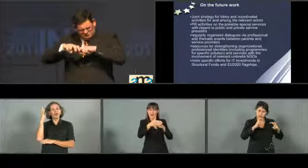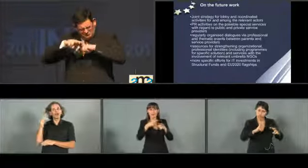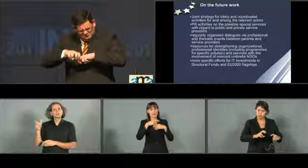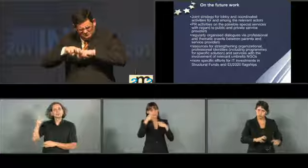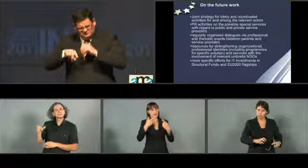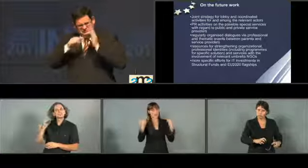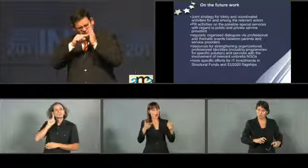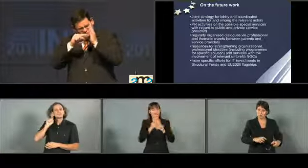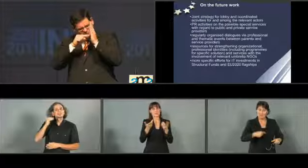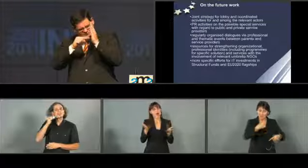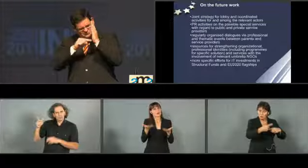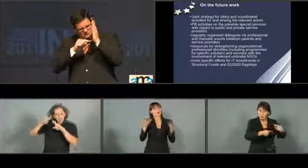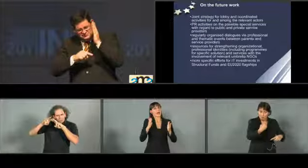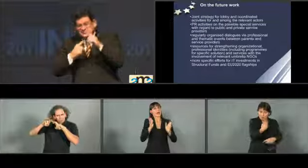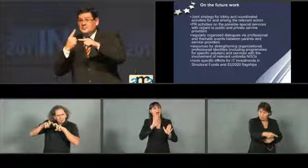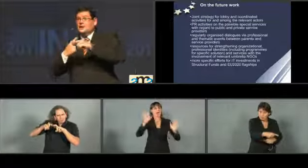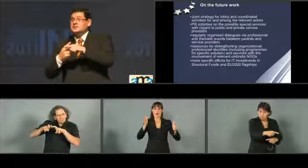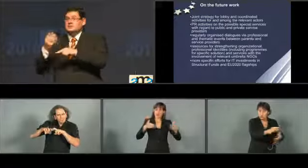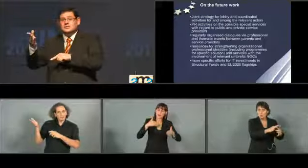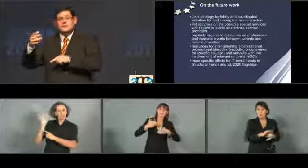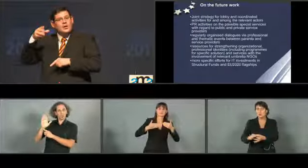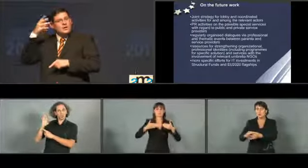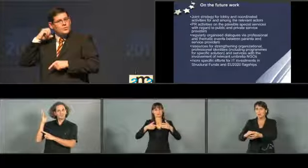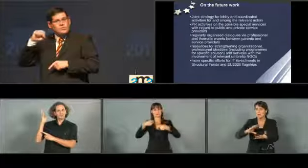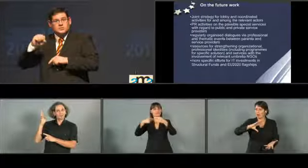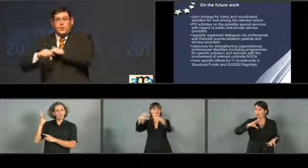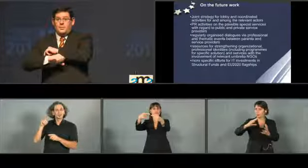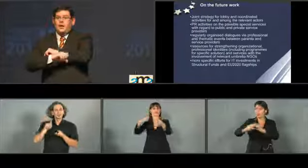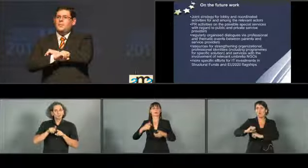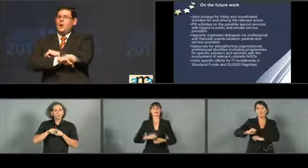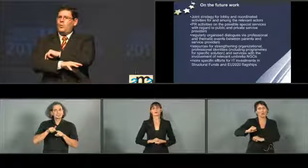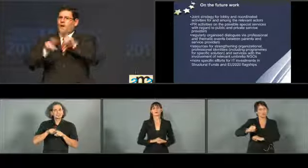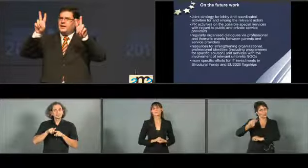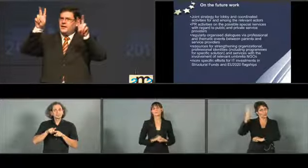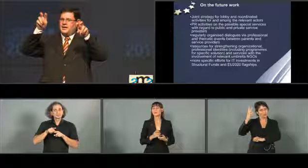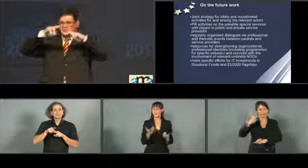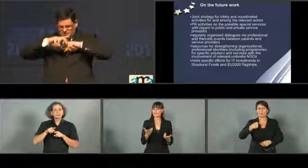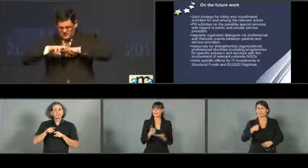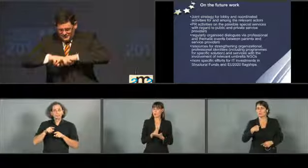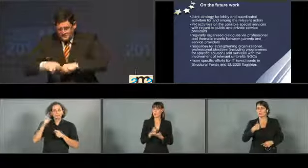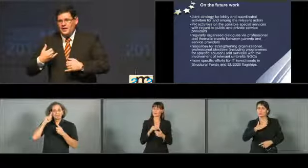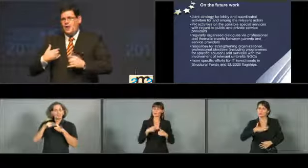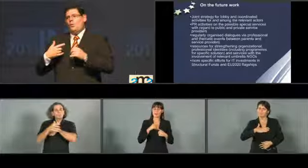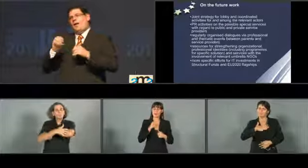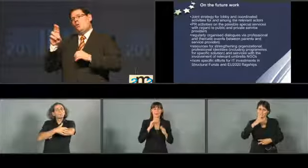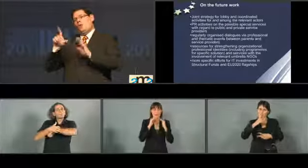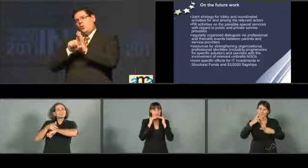Maintenant, moi, c'est vrai que je me sens heureux, notamment par la présentation de